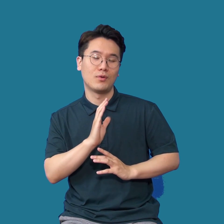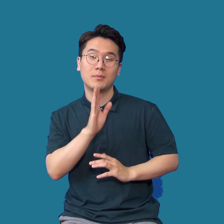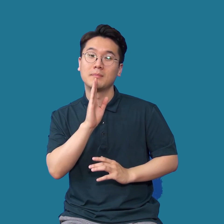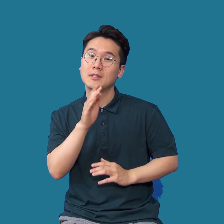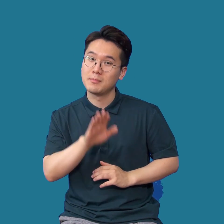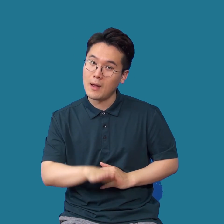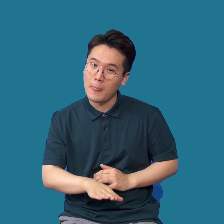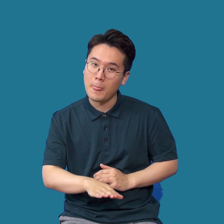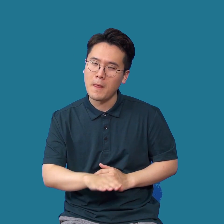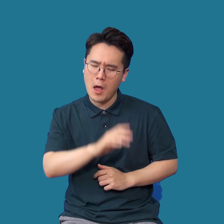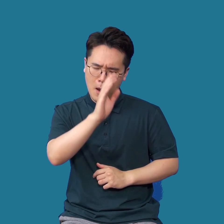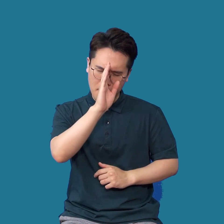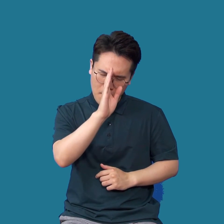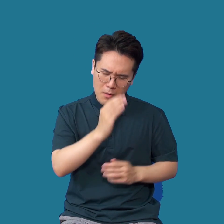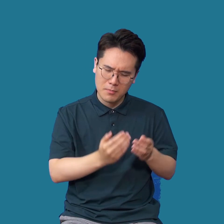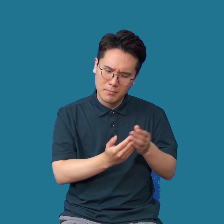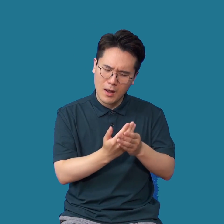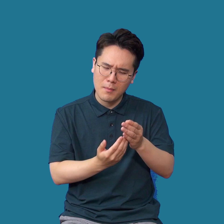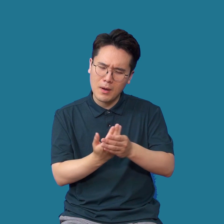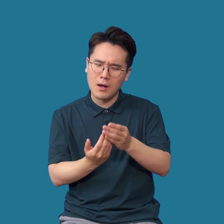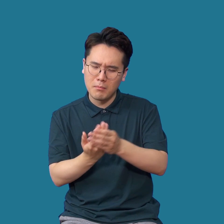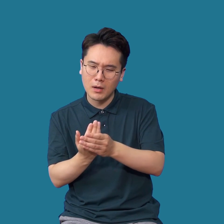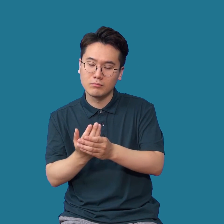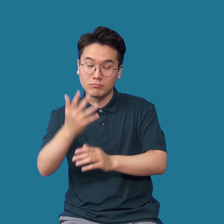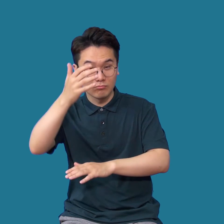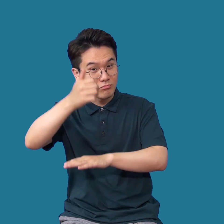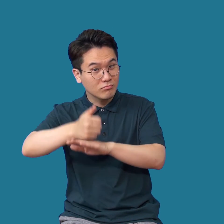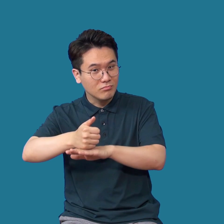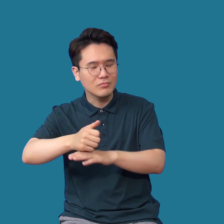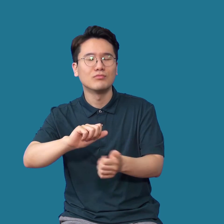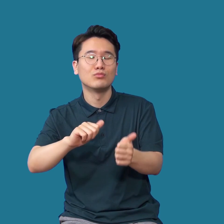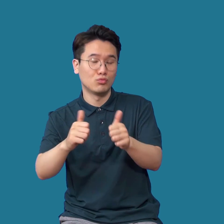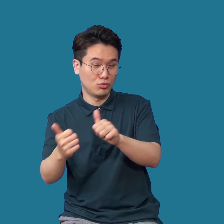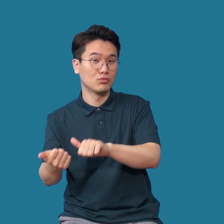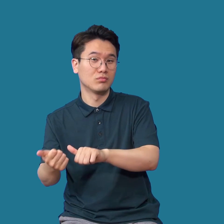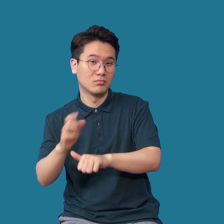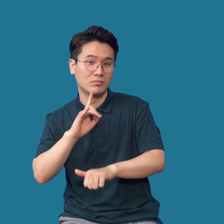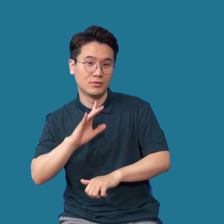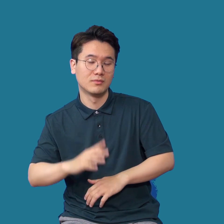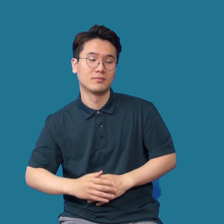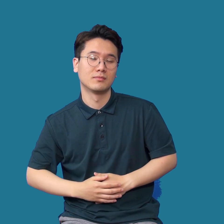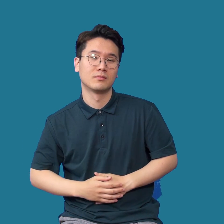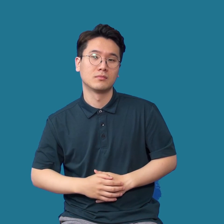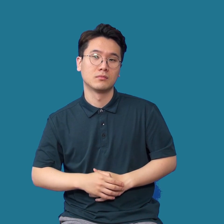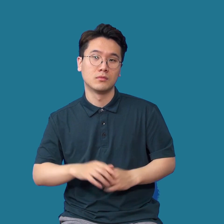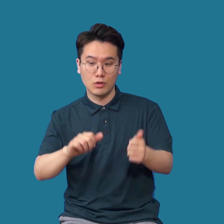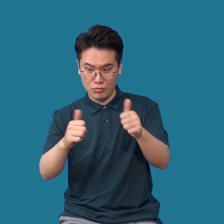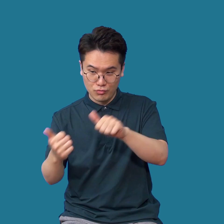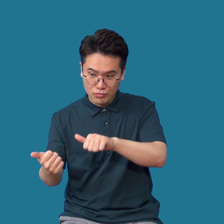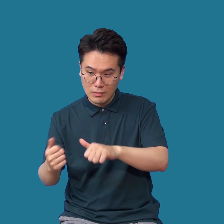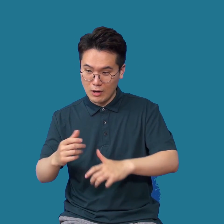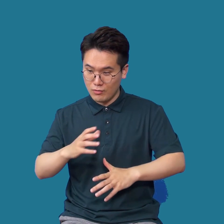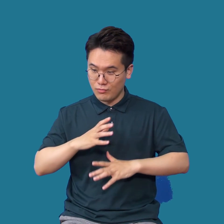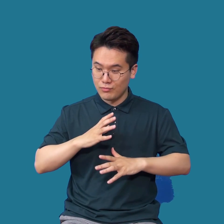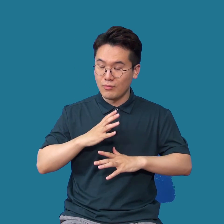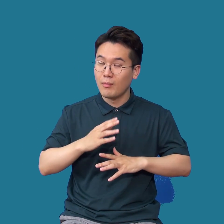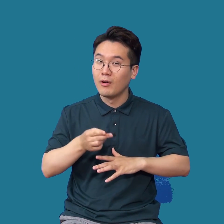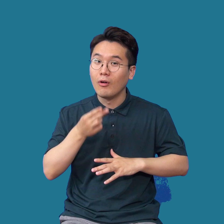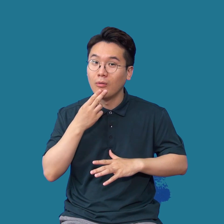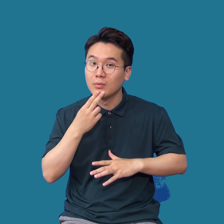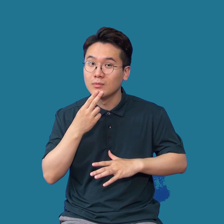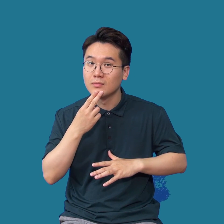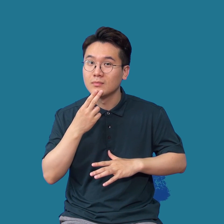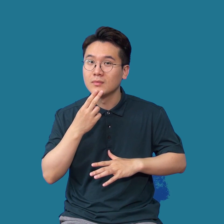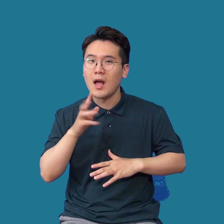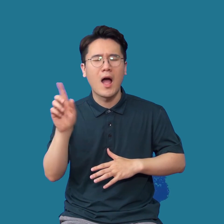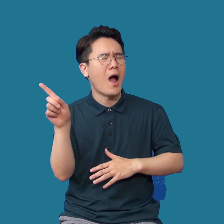또 걸리고 또 걸리고 해봐야 마지막에 죽는 것밖에 더 있겠습니까? 그런데 죽음이 두렵지 않다면